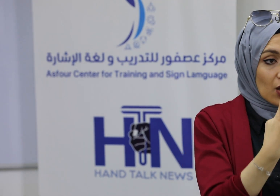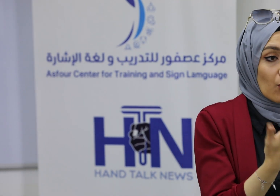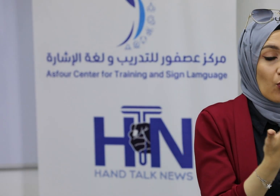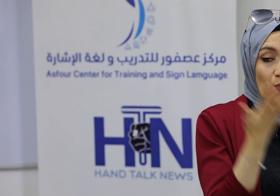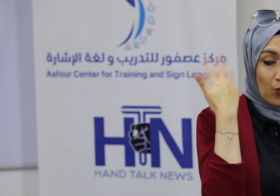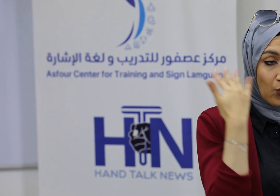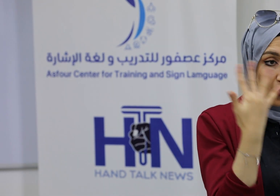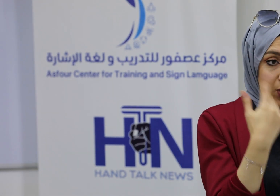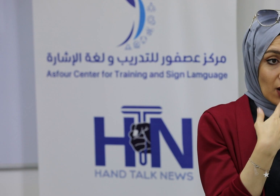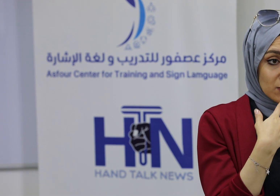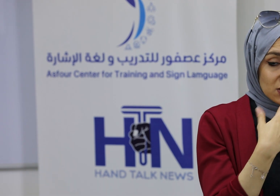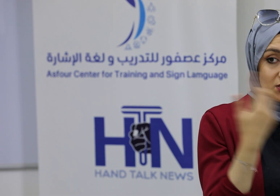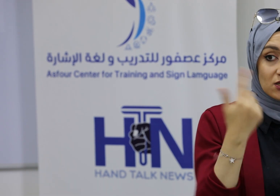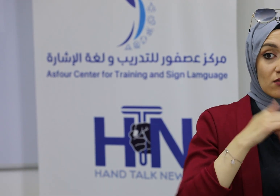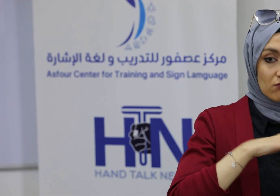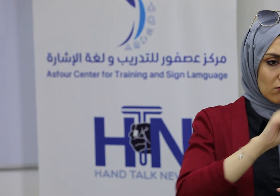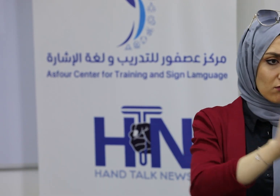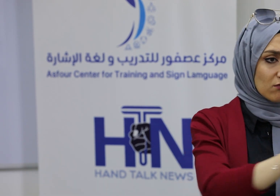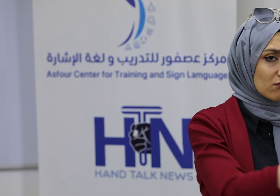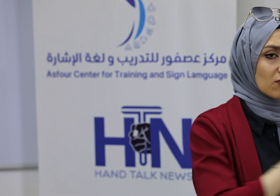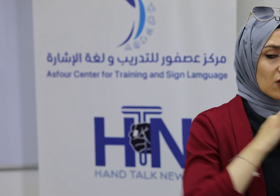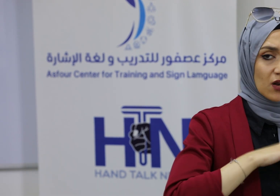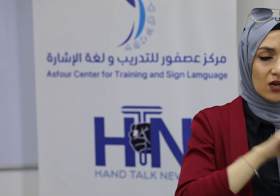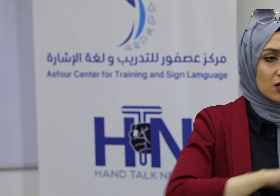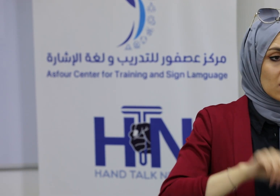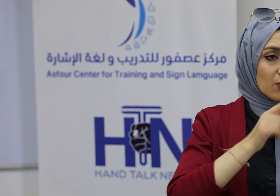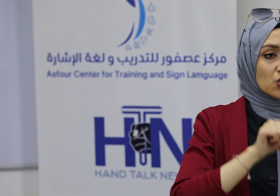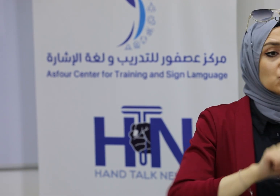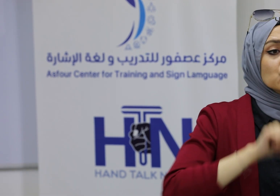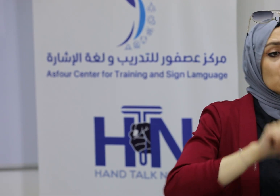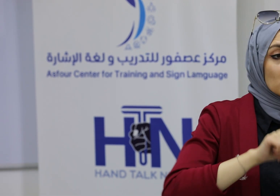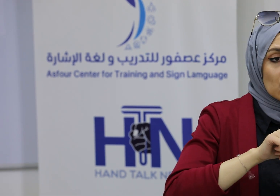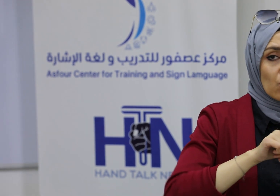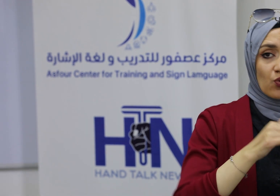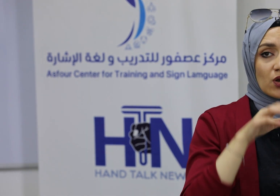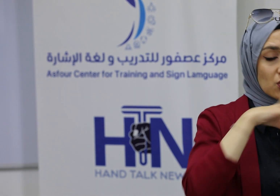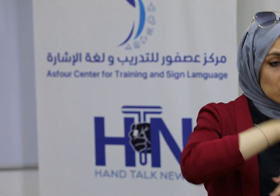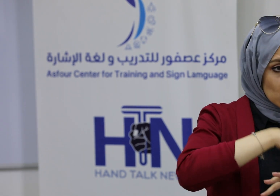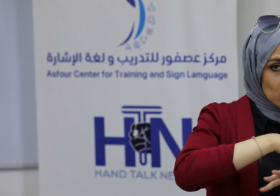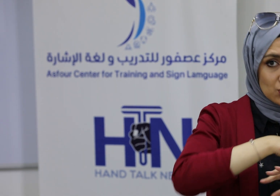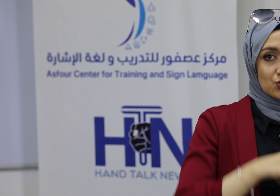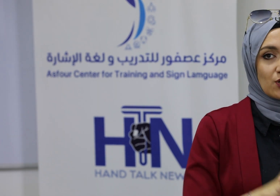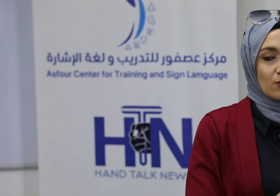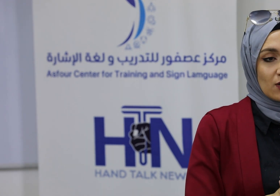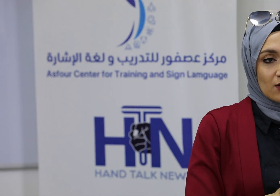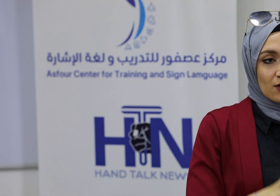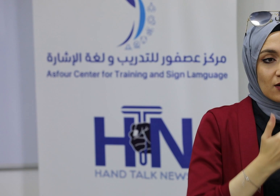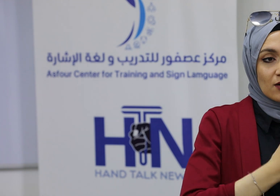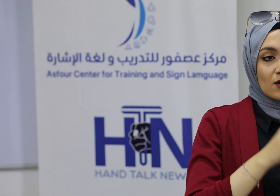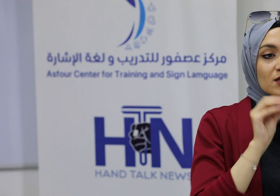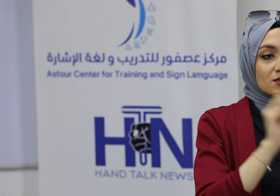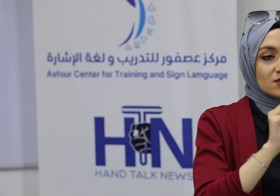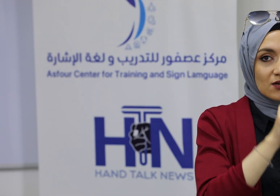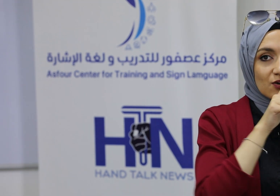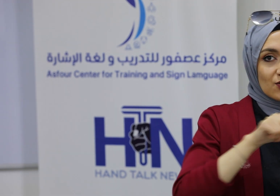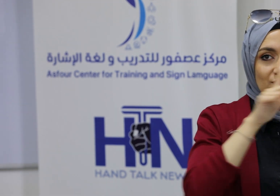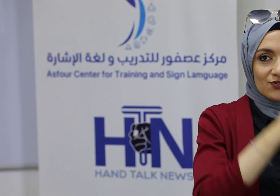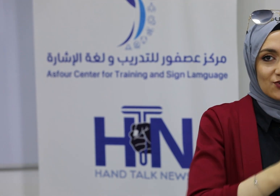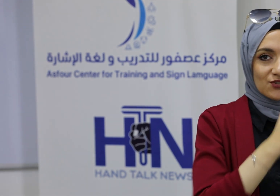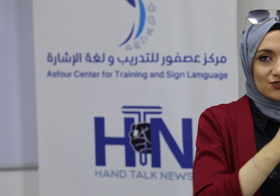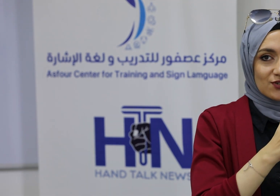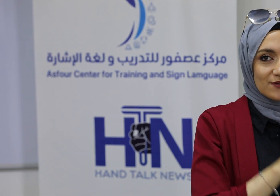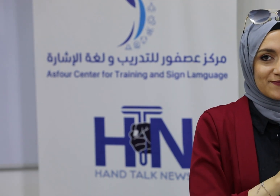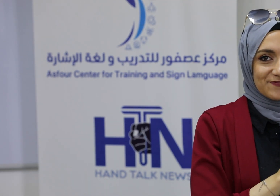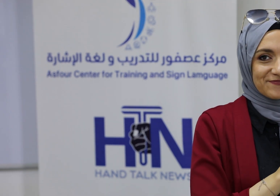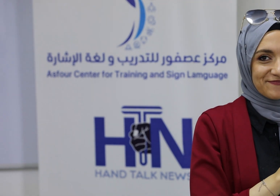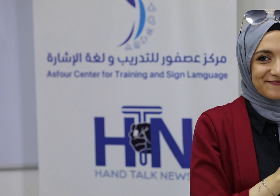نفسها حتى يعني المواد اللي تطرح في داخل الجامعه انه يكون في مترجم لغه الاشاره